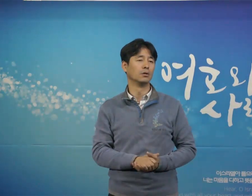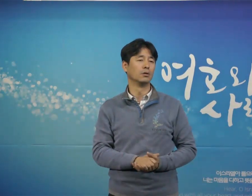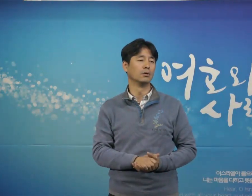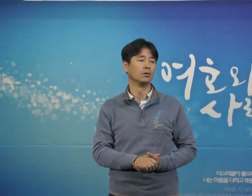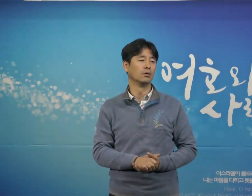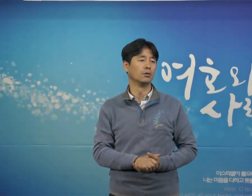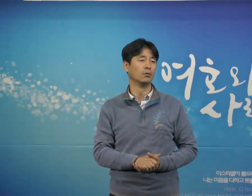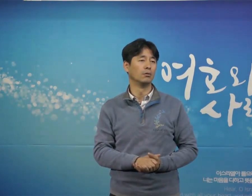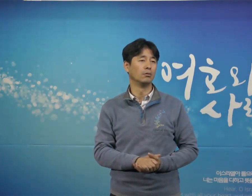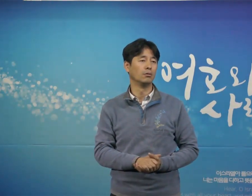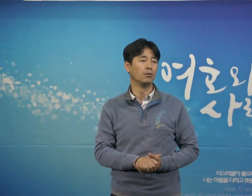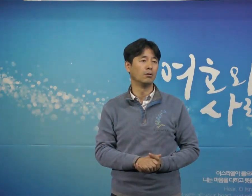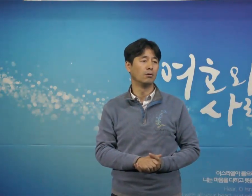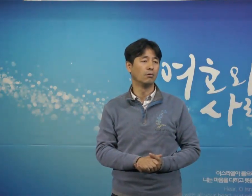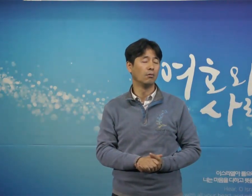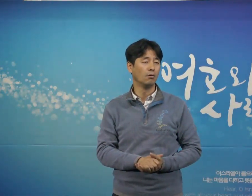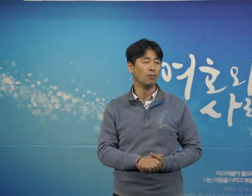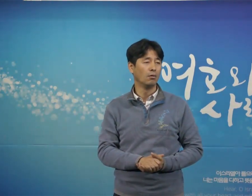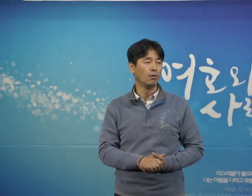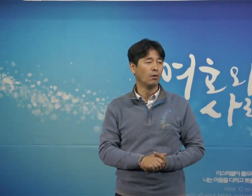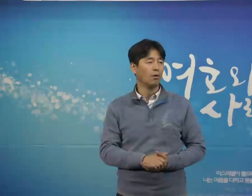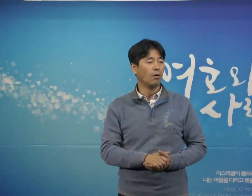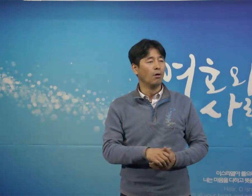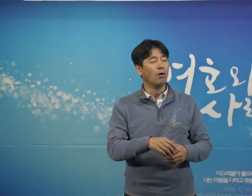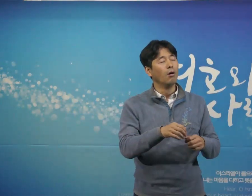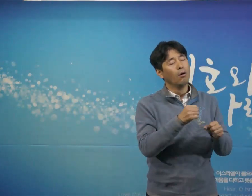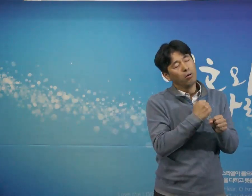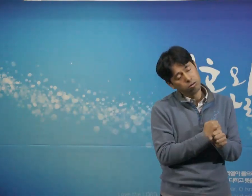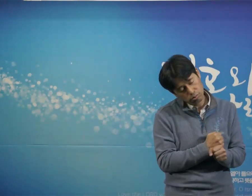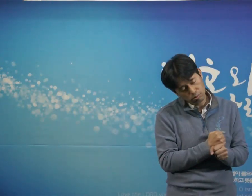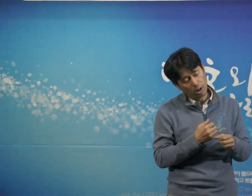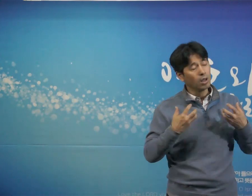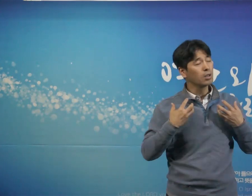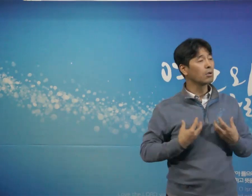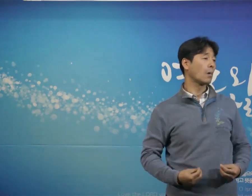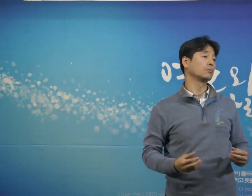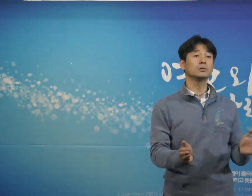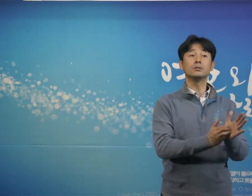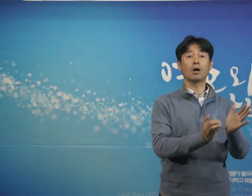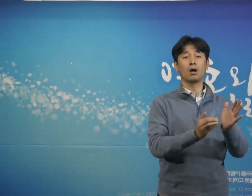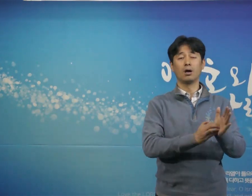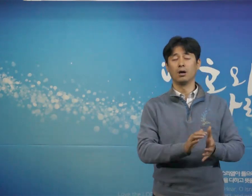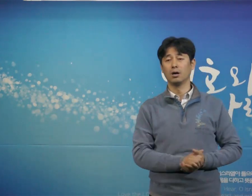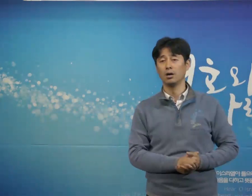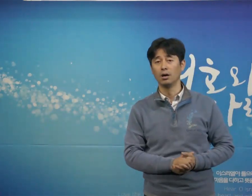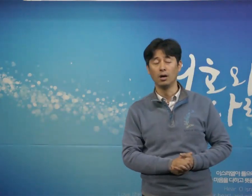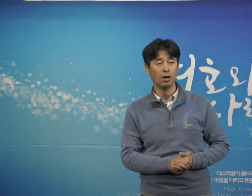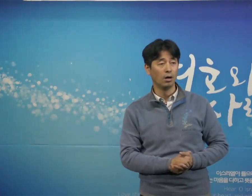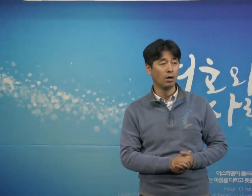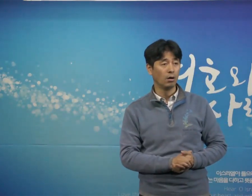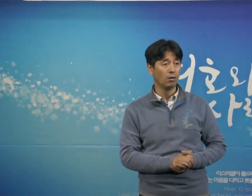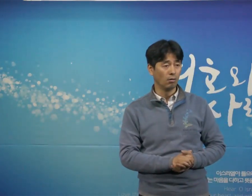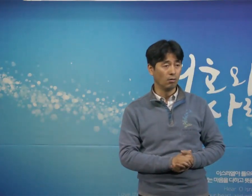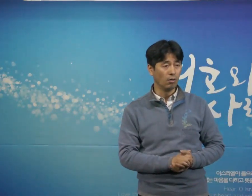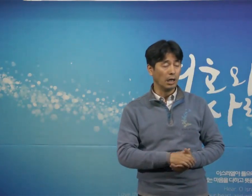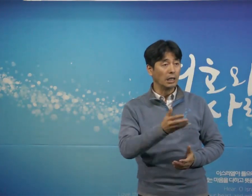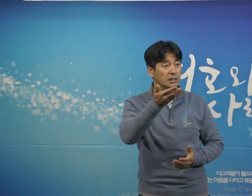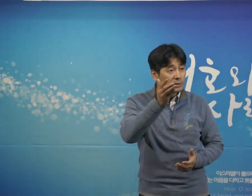잡아갔습니다. 근데 이스라엘이 그 바벨론에서 이스라엘 혼자 그 해방을 맞이할 수 없습니다. 그들은 그곳에서 절망할